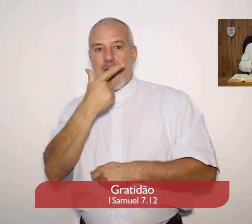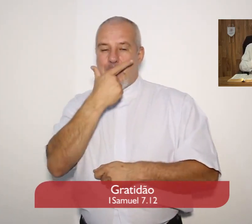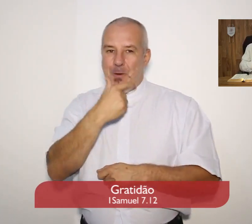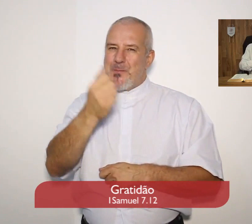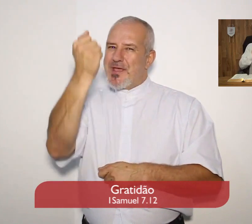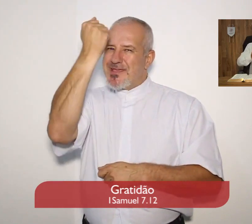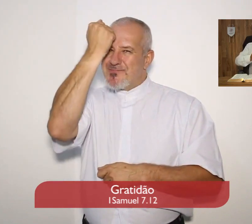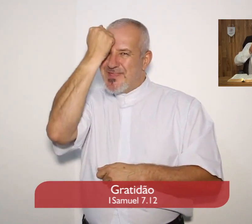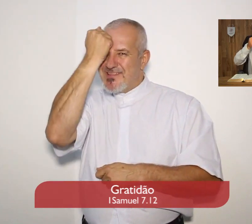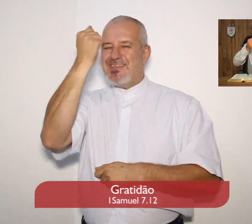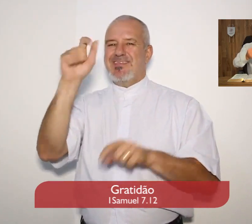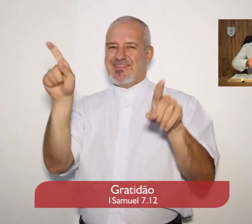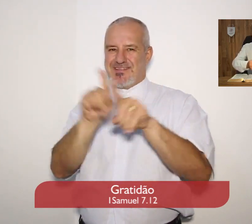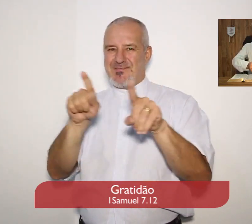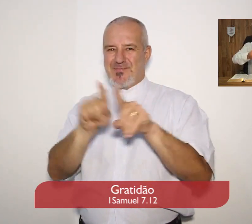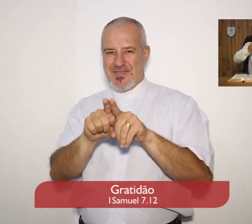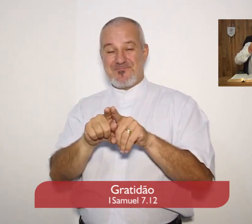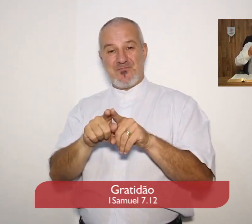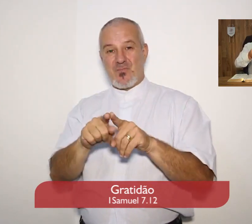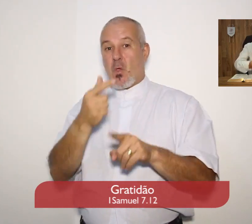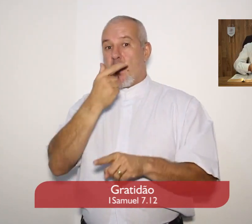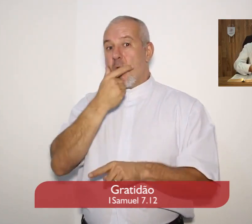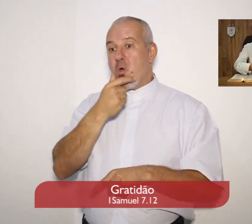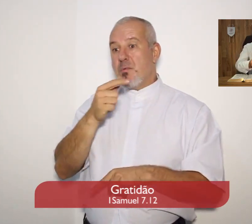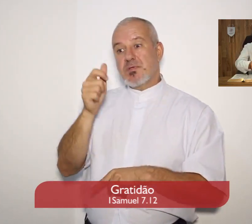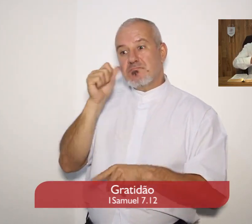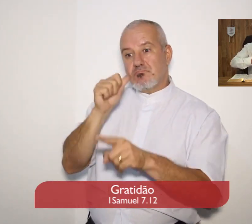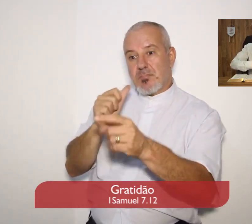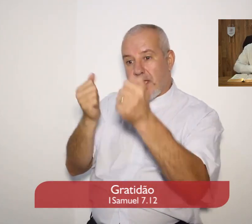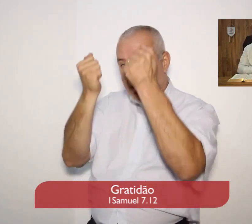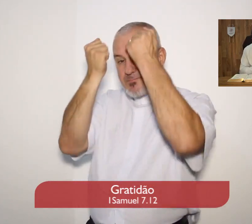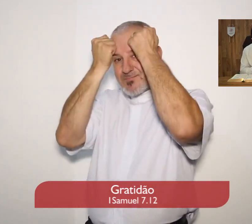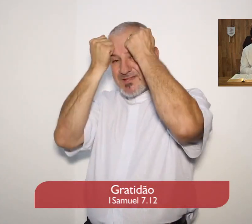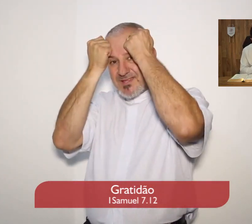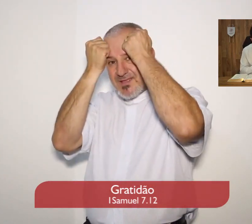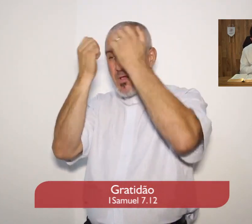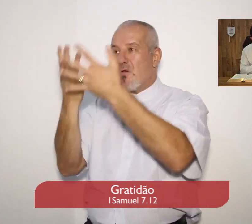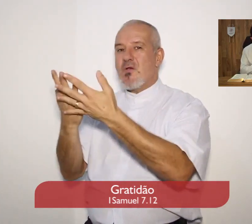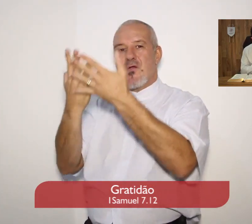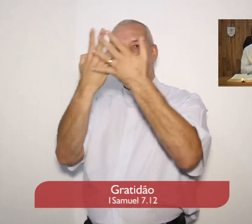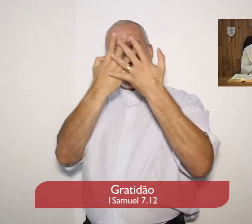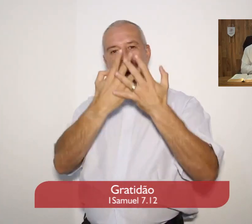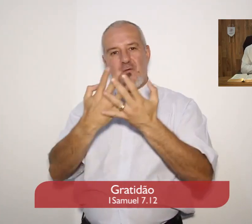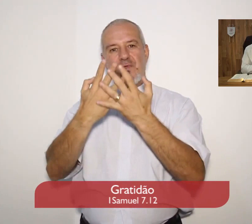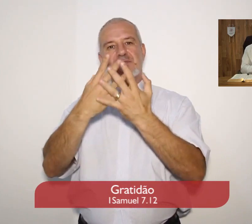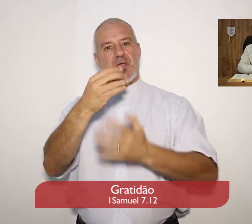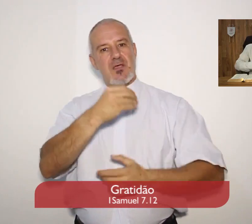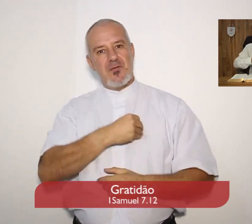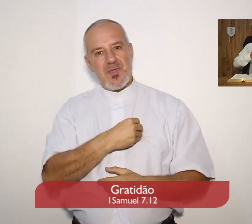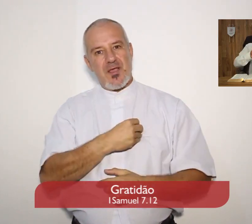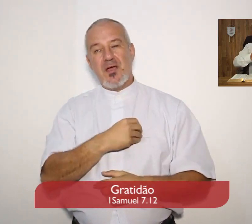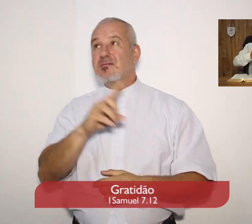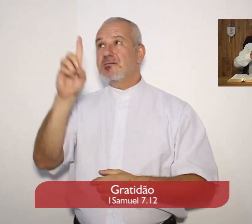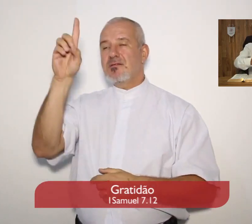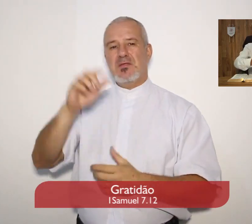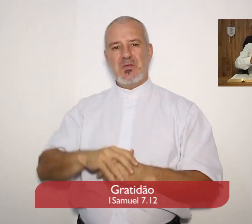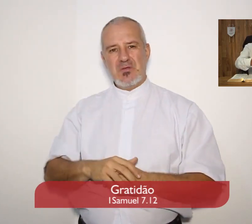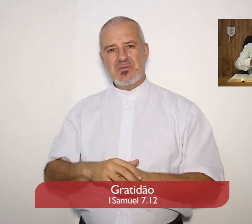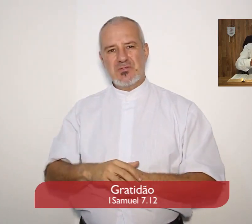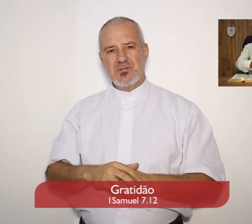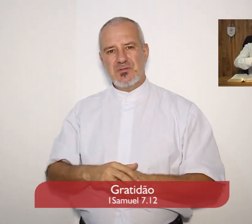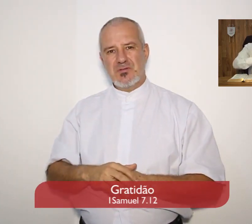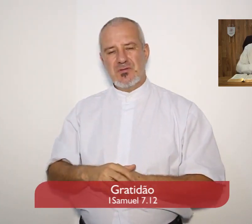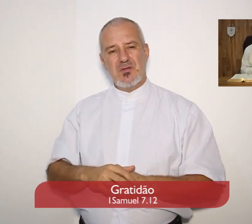nós vemos homens e mulheres confessando os seus pecados. Nós vemos que eles derramaram